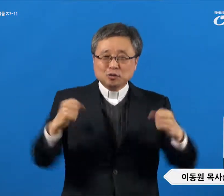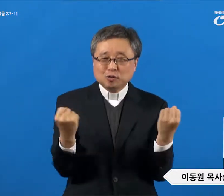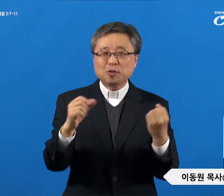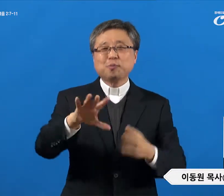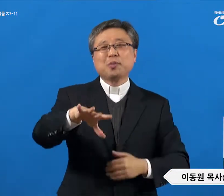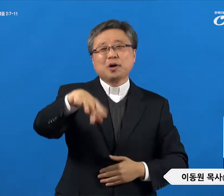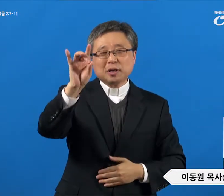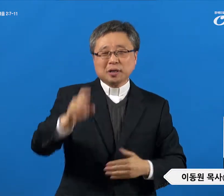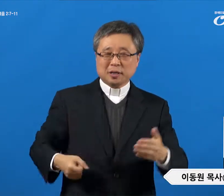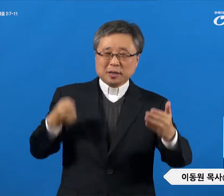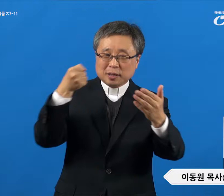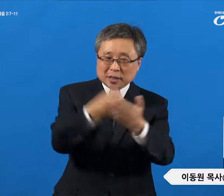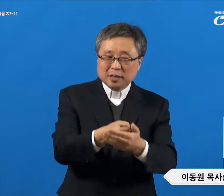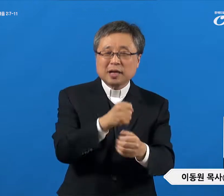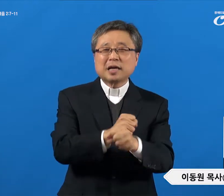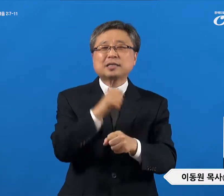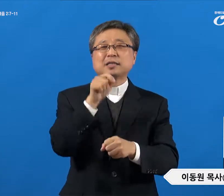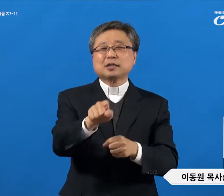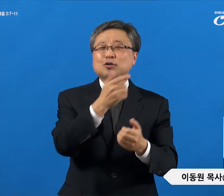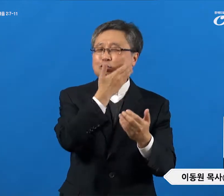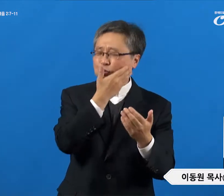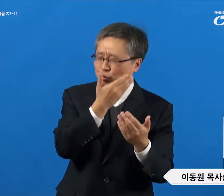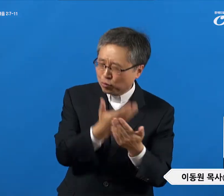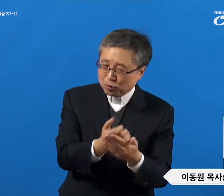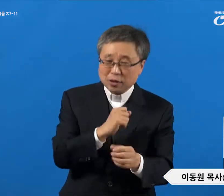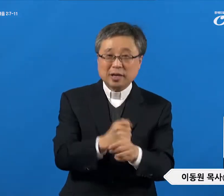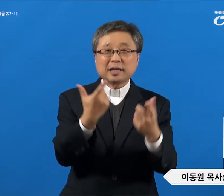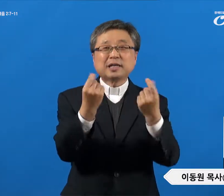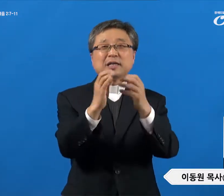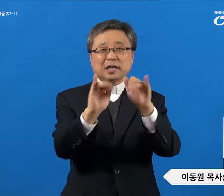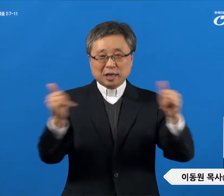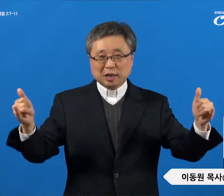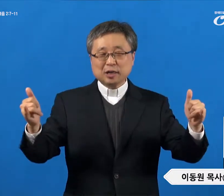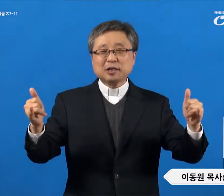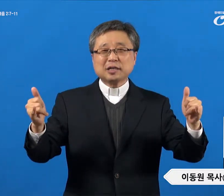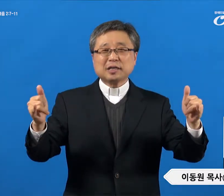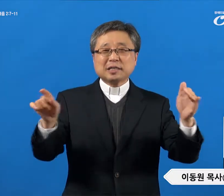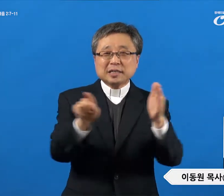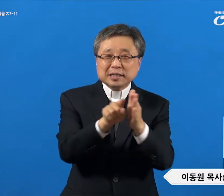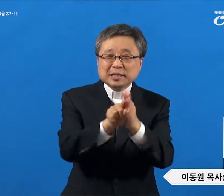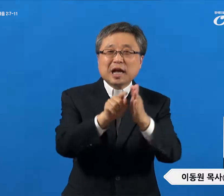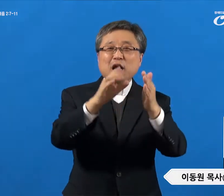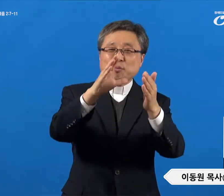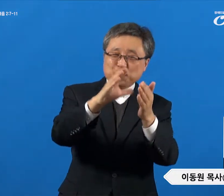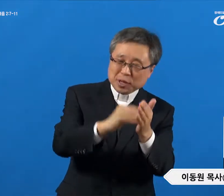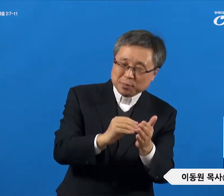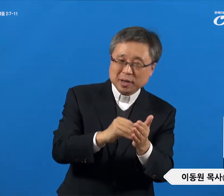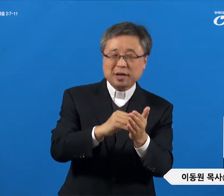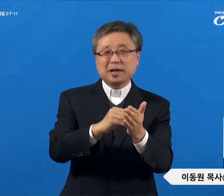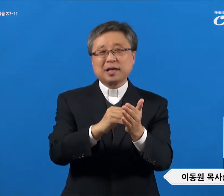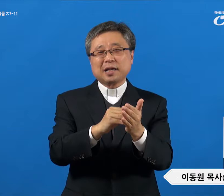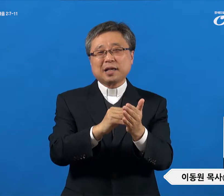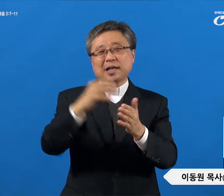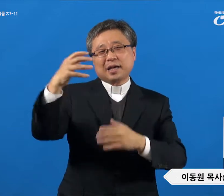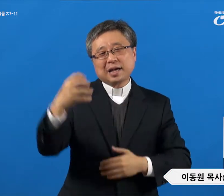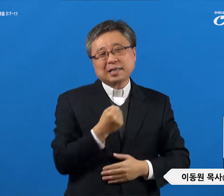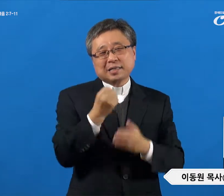먼저 결단하시는 것이 중요합니다. 이런 사람들이 신앙의 비밀의 간직자가 됩니다.